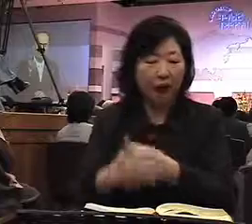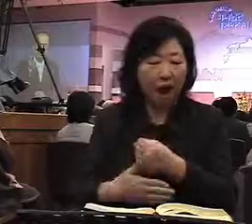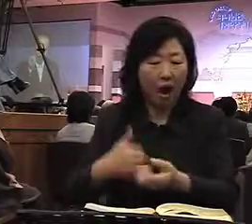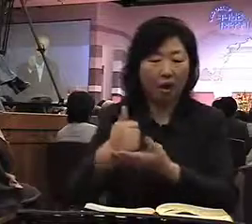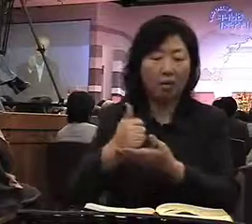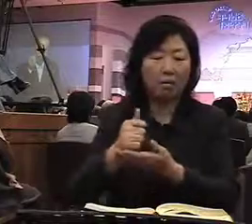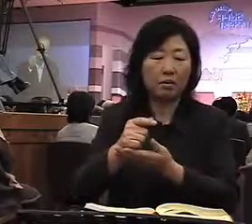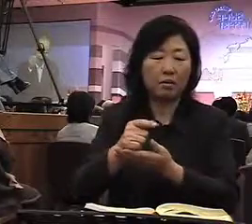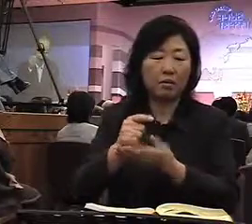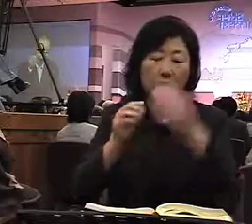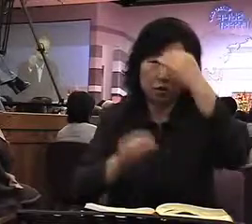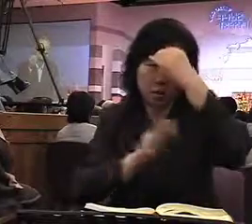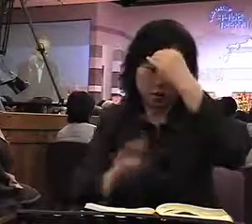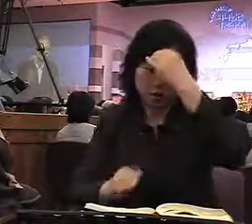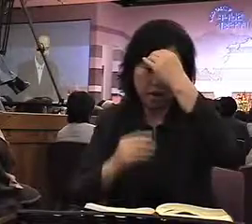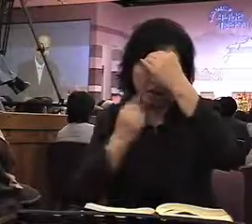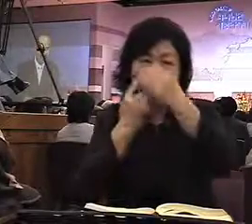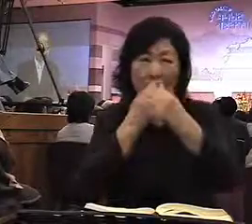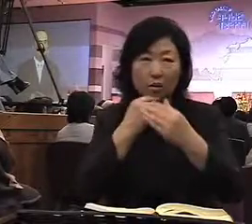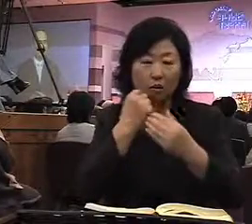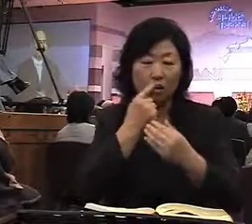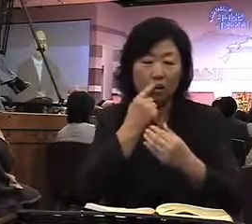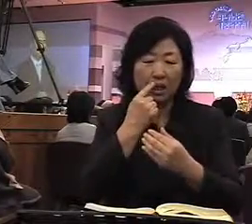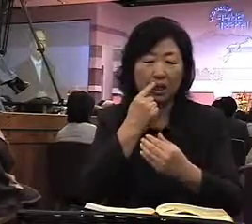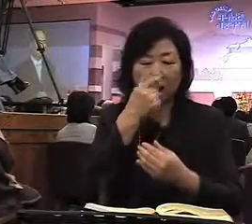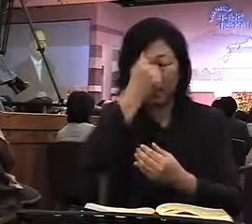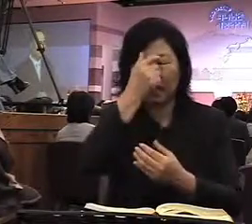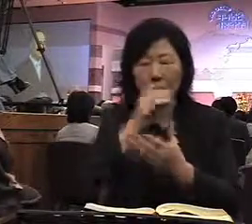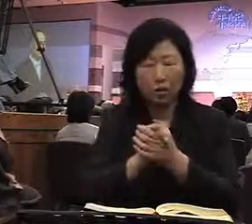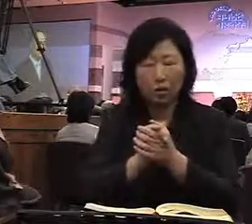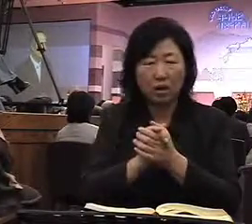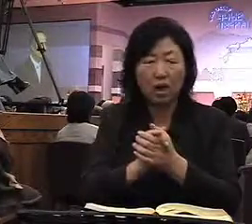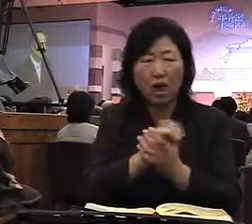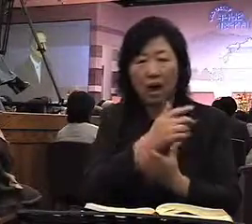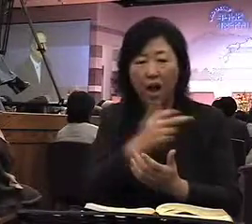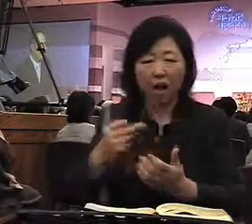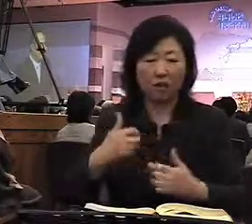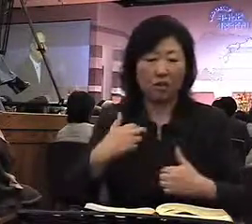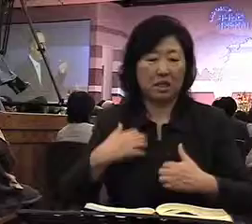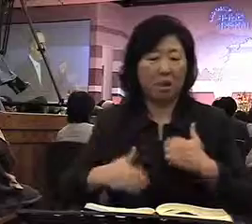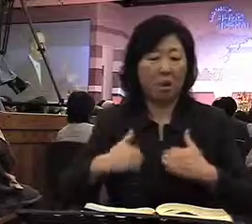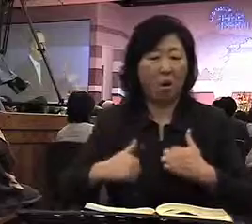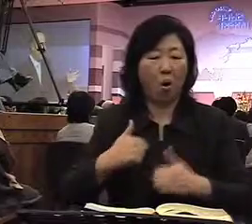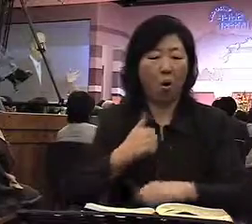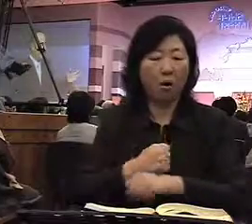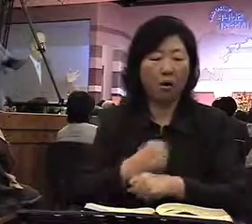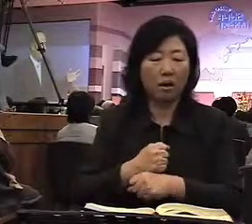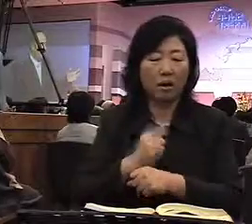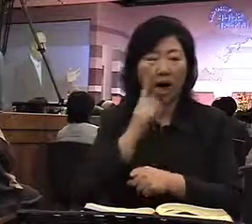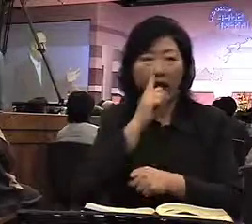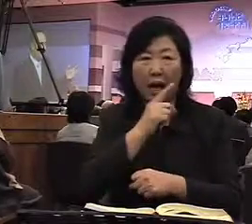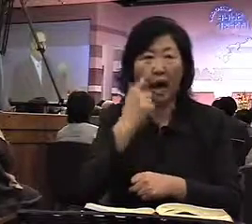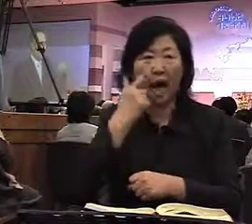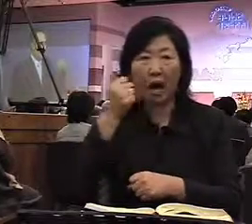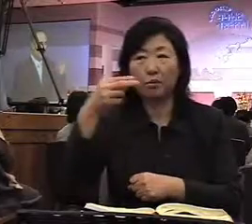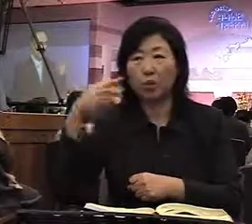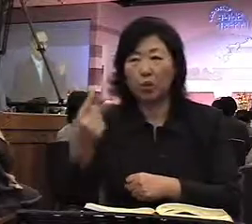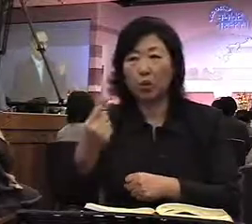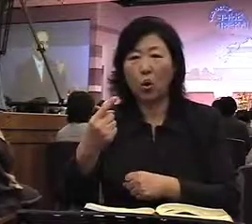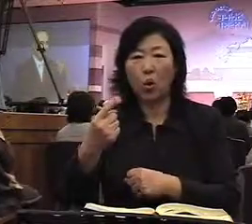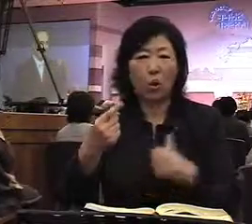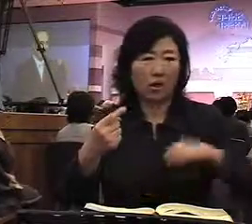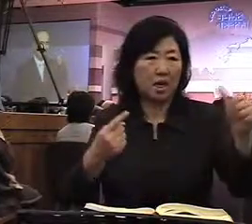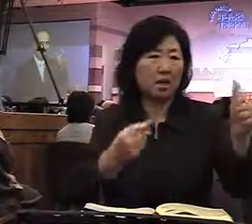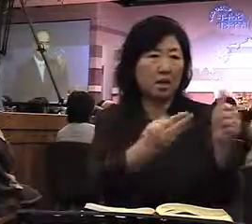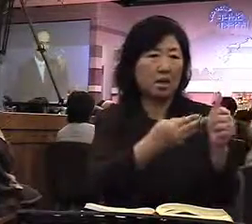하나님은 우리 성도들의 입술의 기도를 그렇게 기뻐하시는 것입니다. 성경에 이렇게 쓰여있죠. 착한 아버지라도